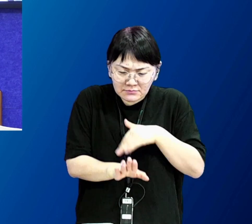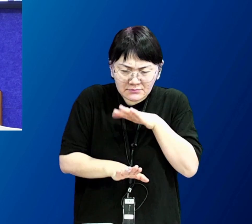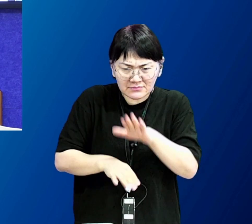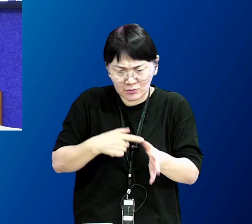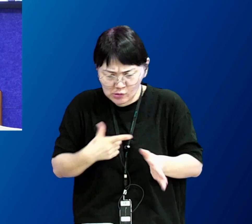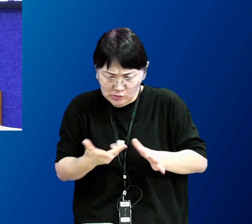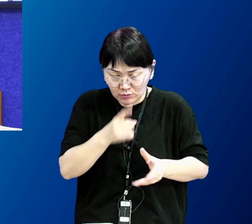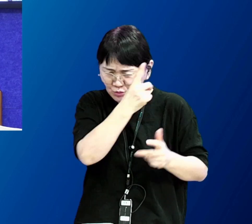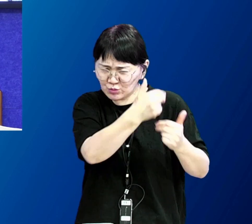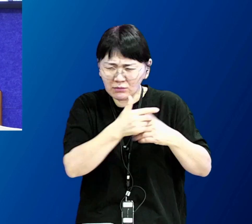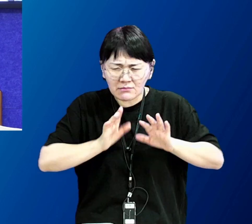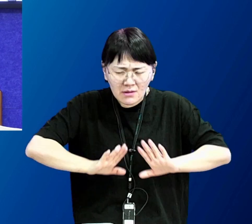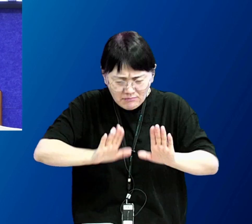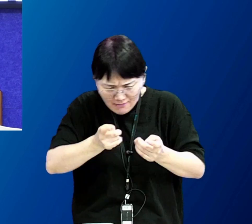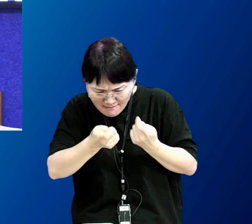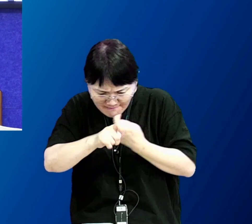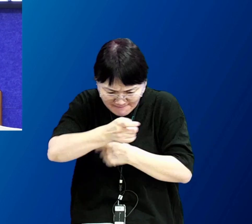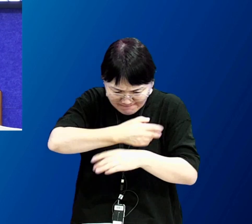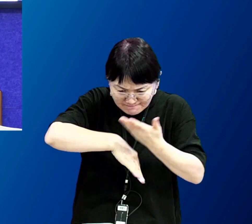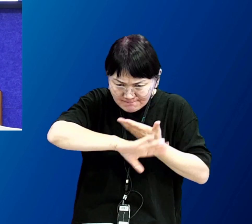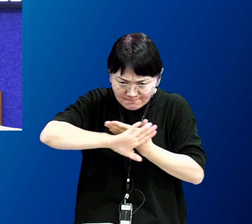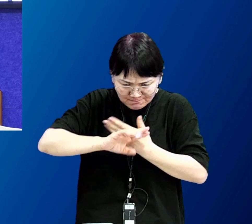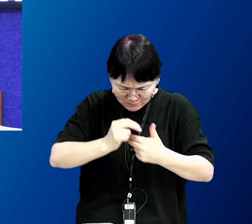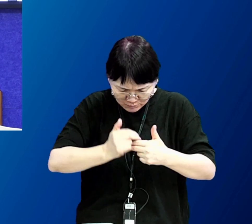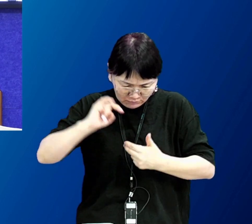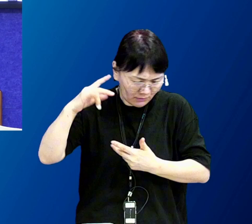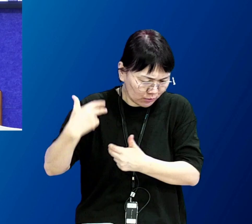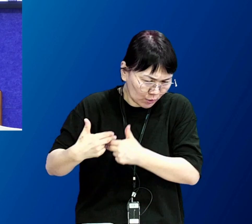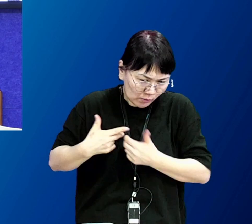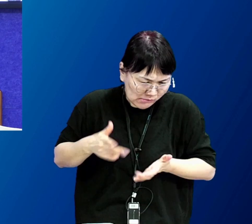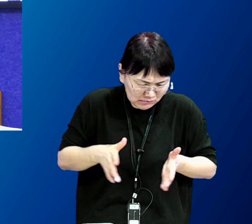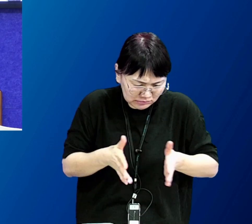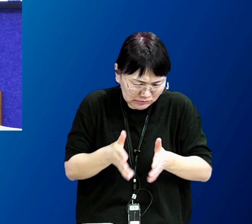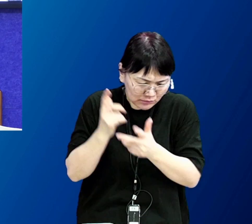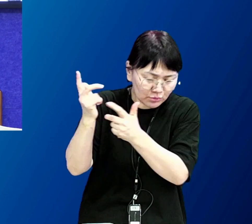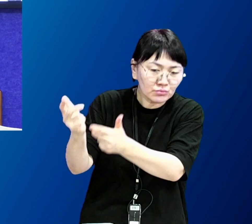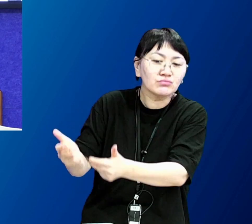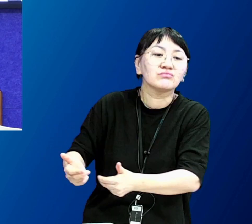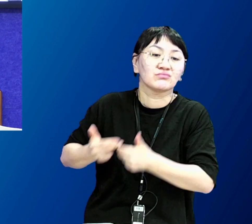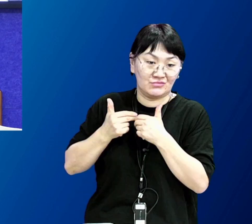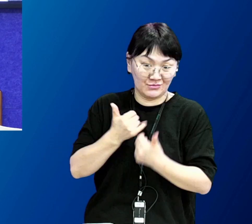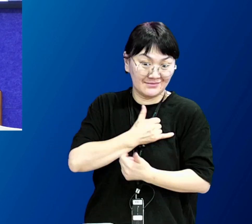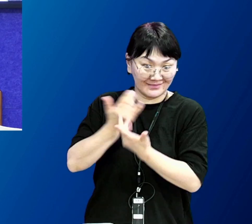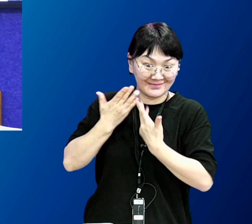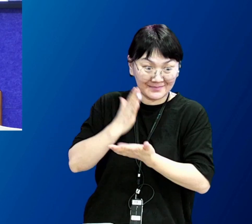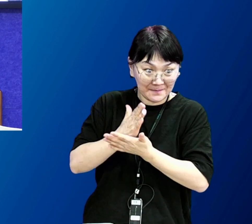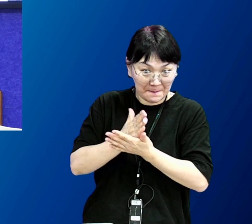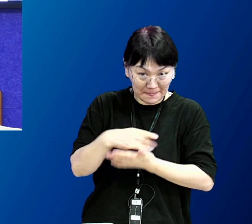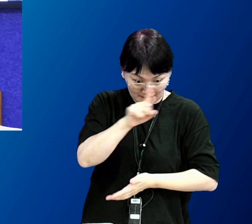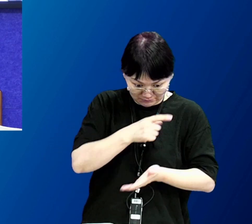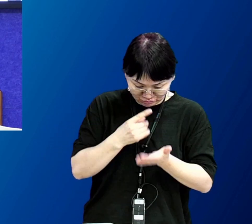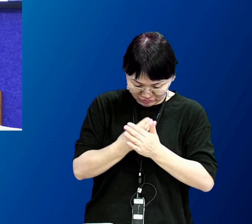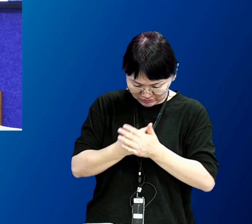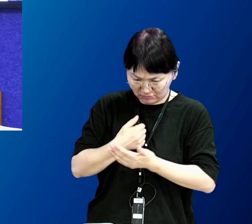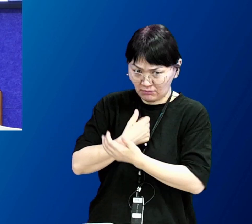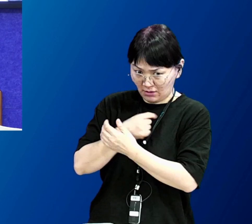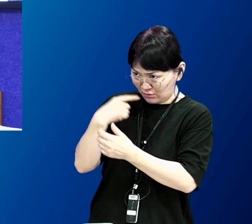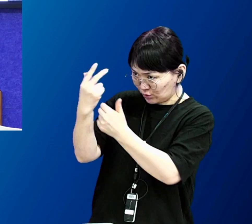хамгаалж нэгүслээрэ удирдах өгдөг нэгэн баг. Тэр нэгүслийг авсан хүний одоо хийх ёстой зүйл нь